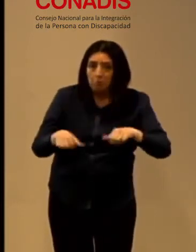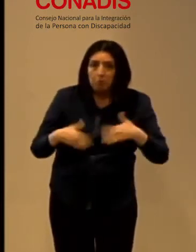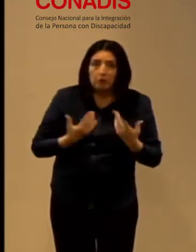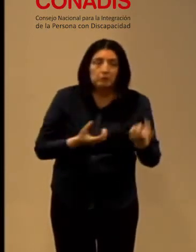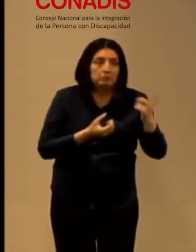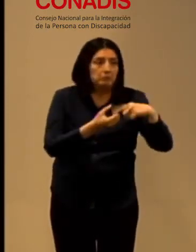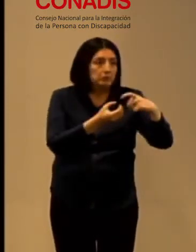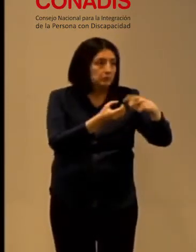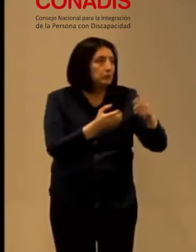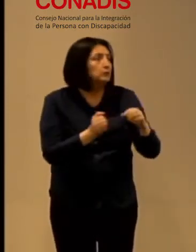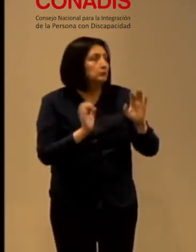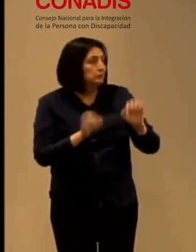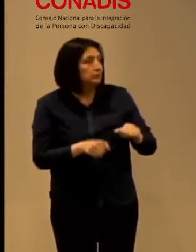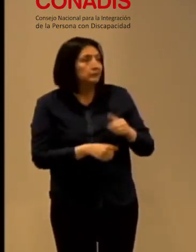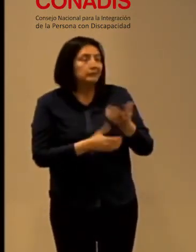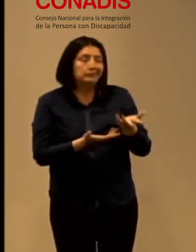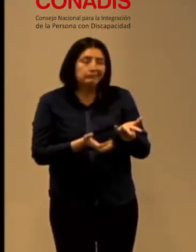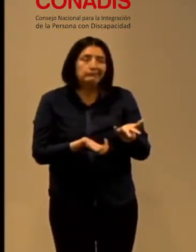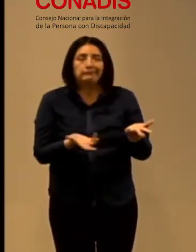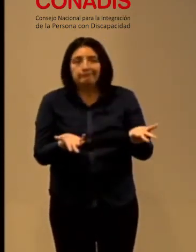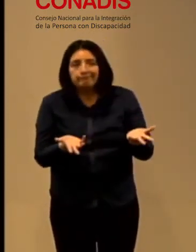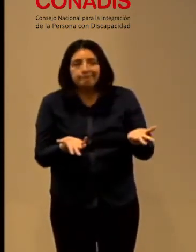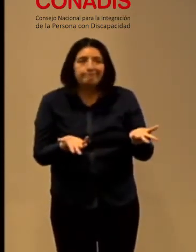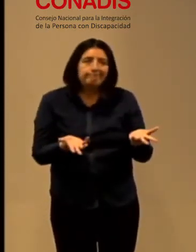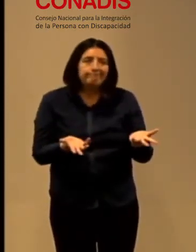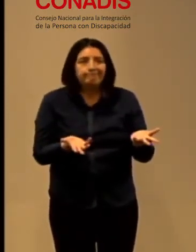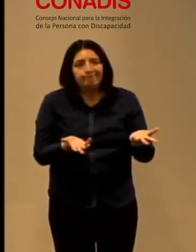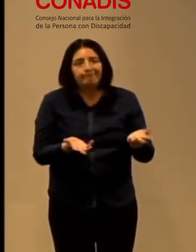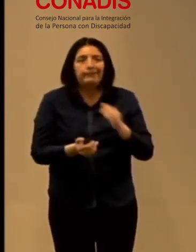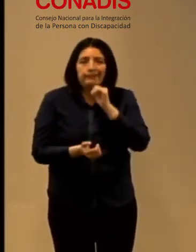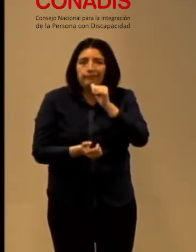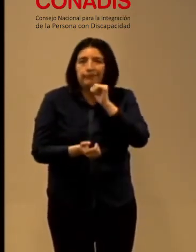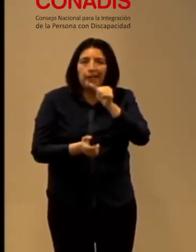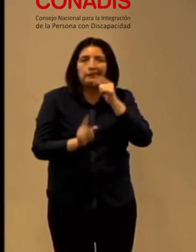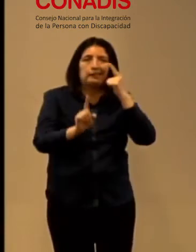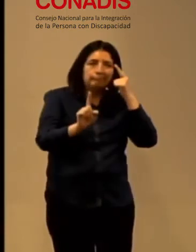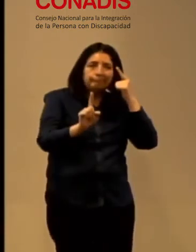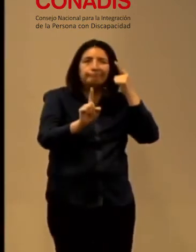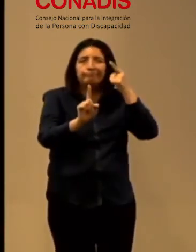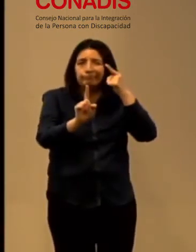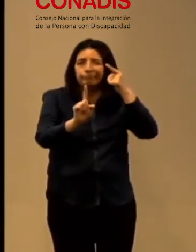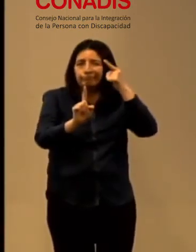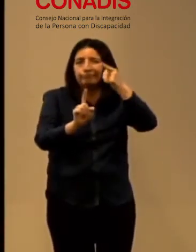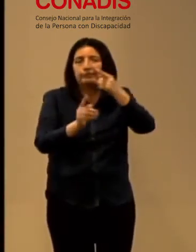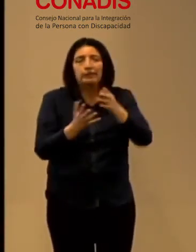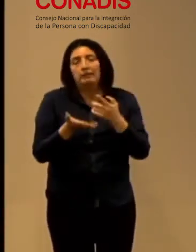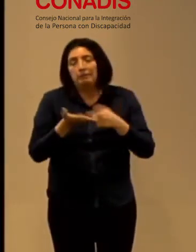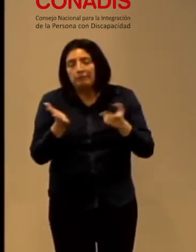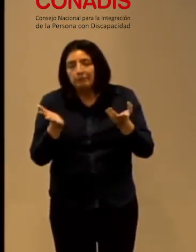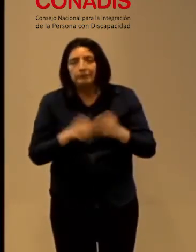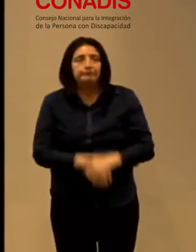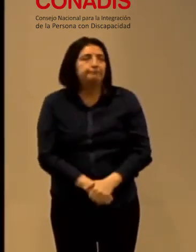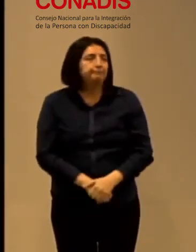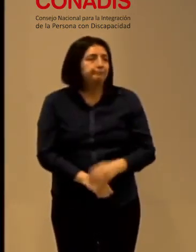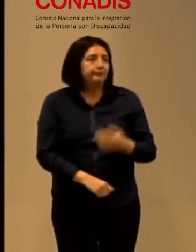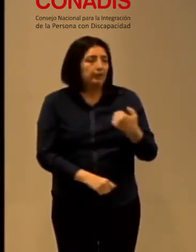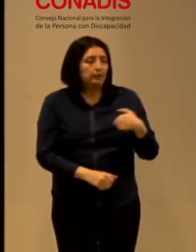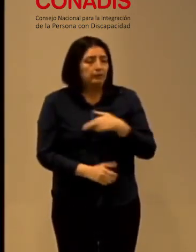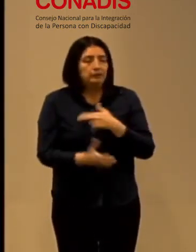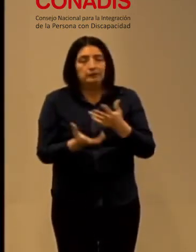participar. Entonces, sí todavía tenemos desafíos por delante, pero sí queremos,